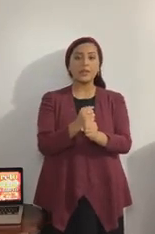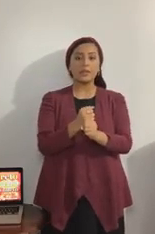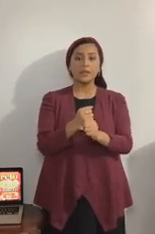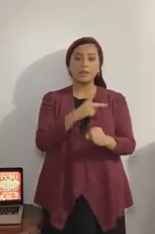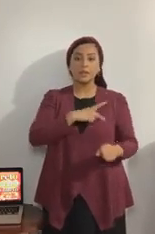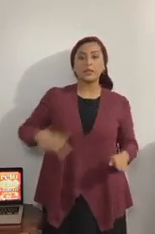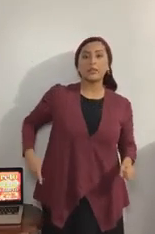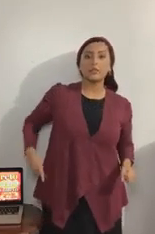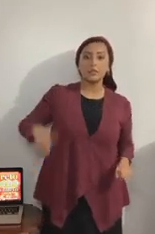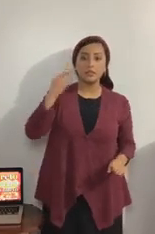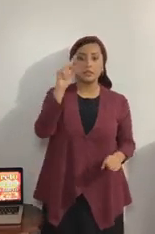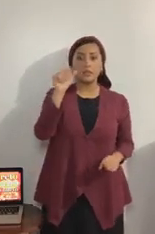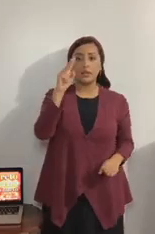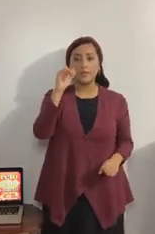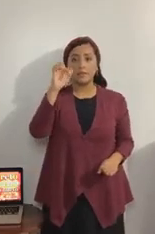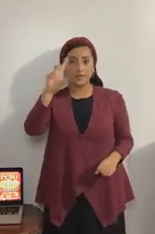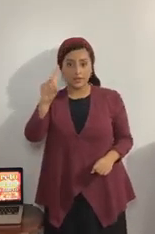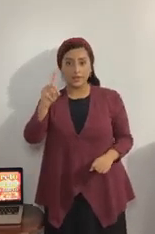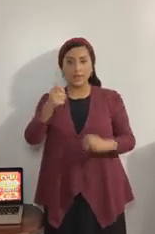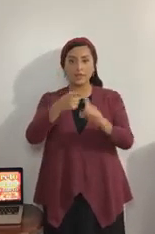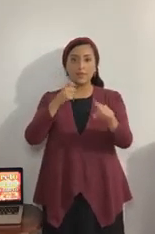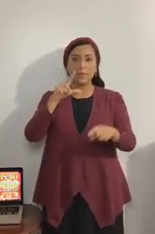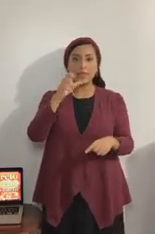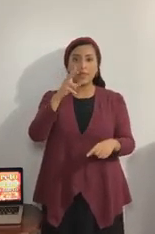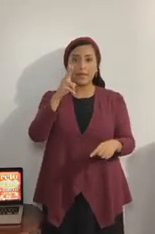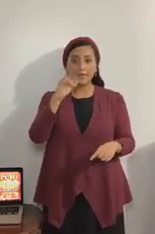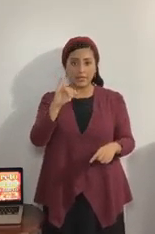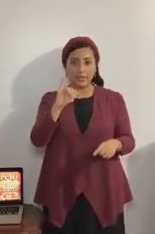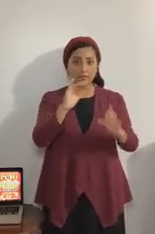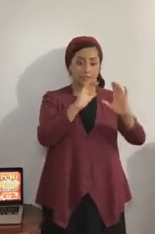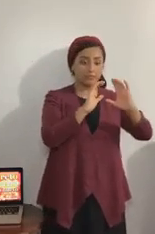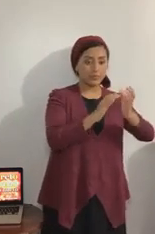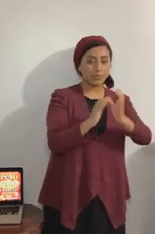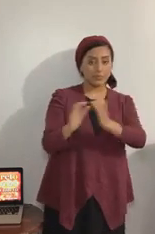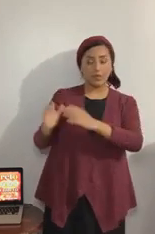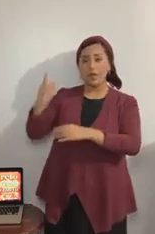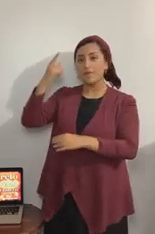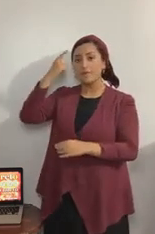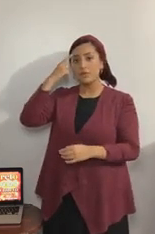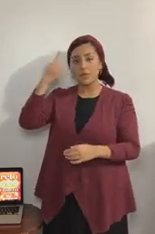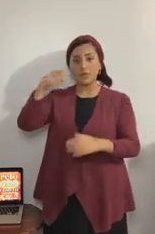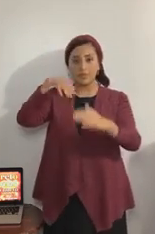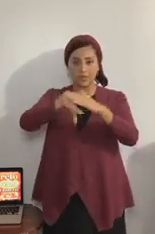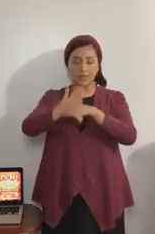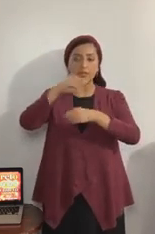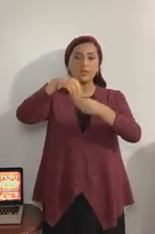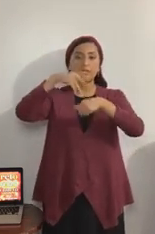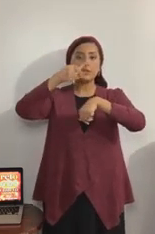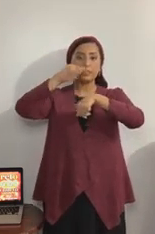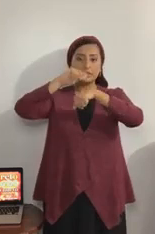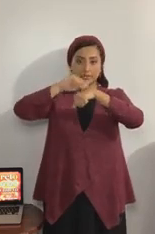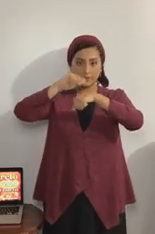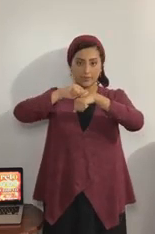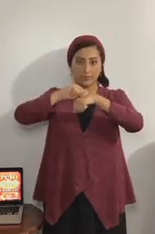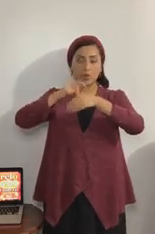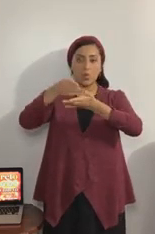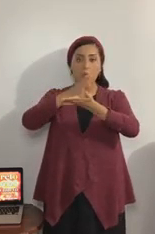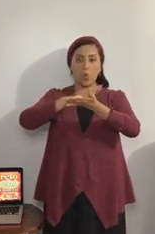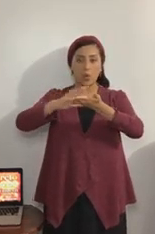David, de la clase de los levitas, de los Juanín, para que entraran al lugar